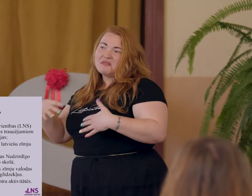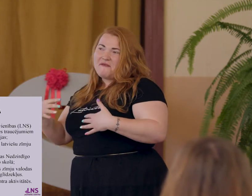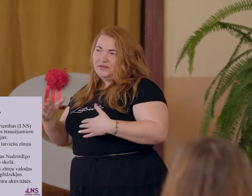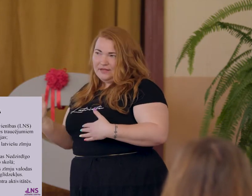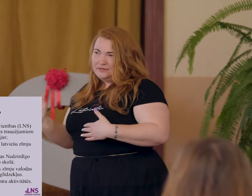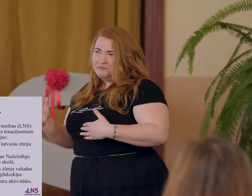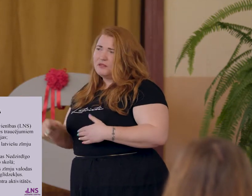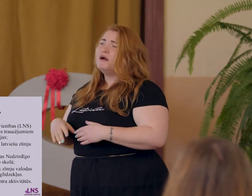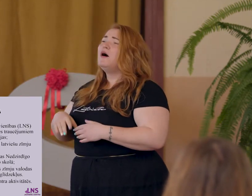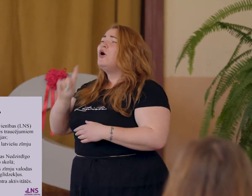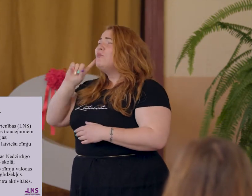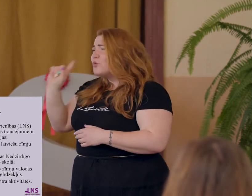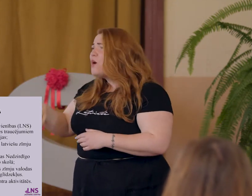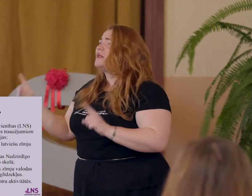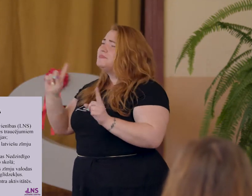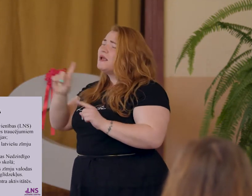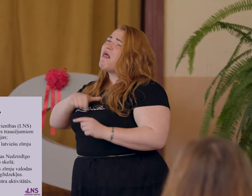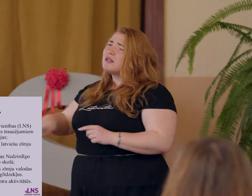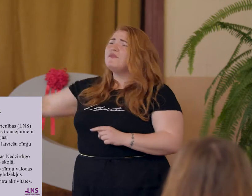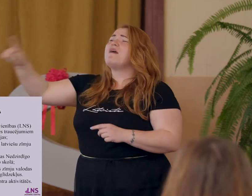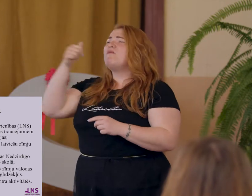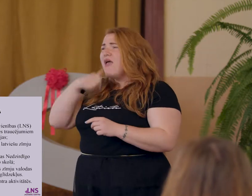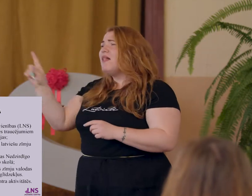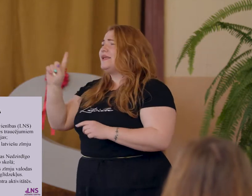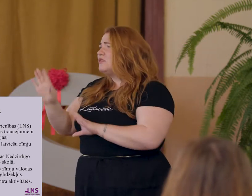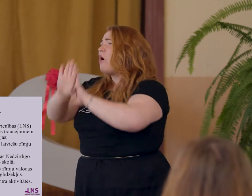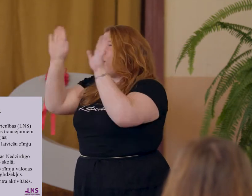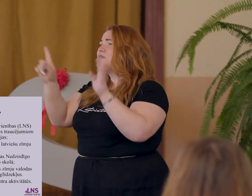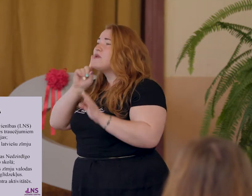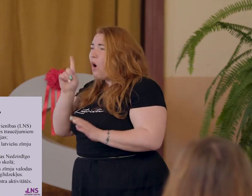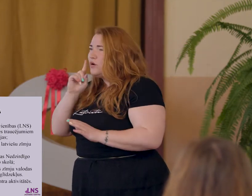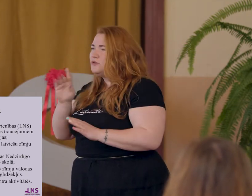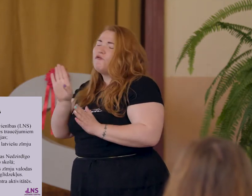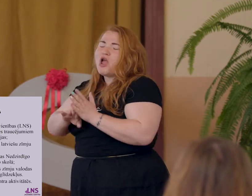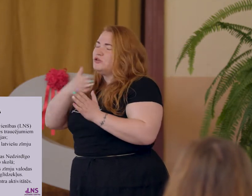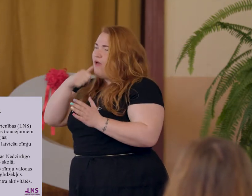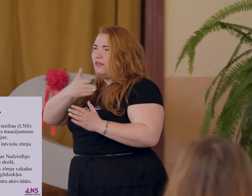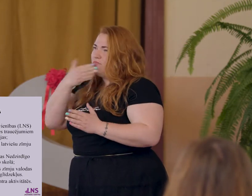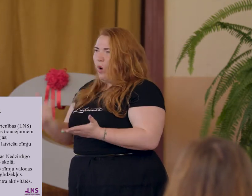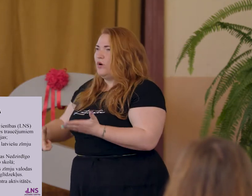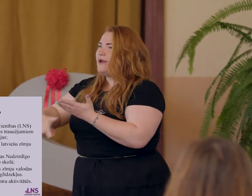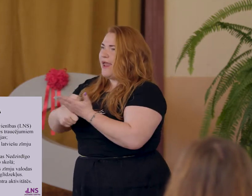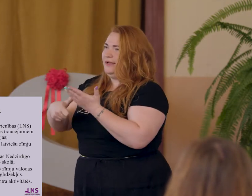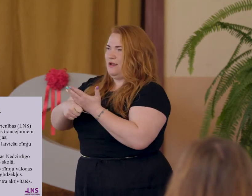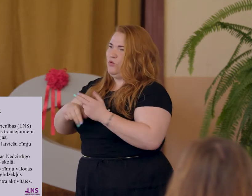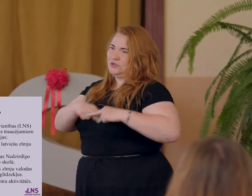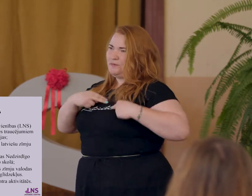90 kaut kur pāri. Protams, pa visu Latviju ļoti daudz ir jaunieši, bet vienkārši viņi